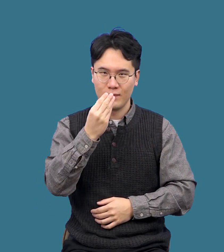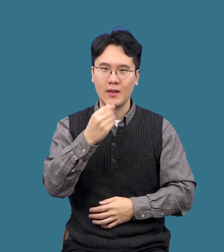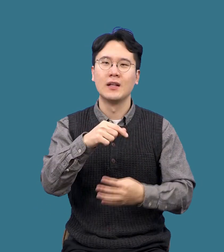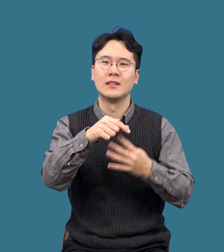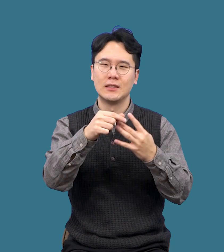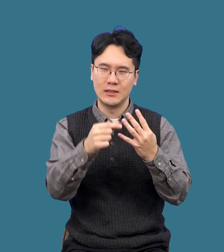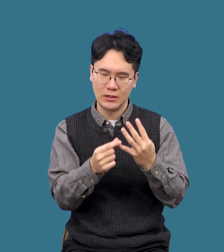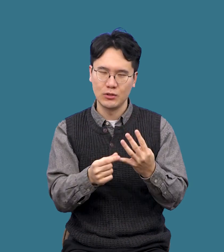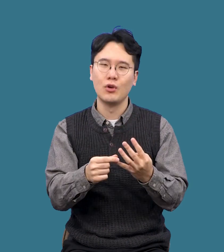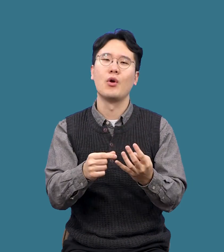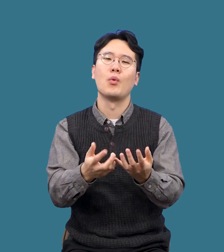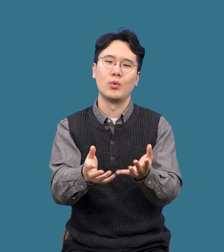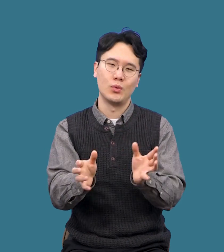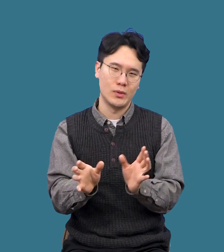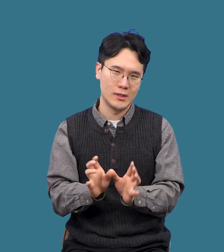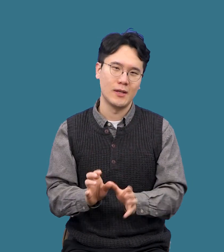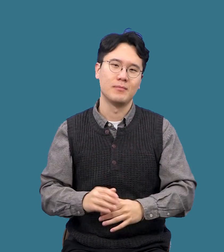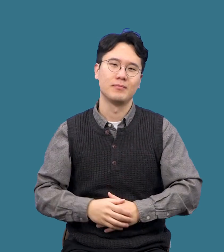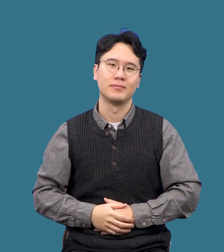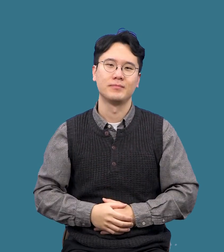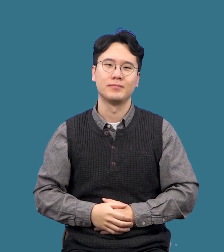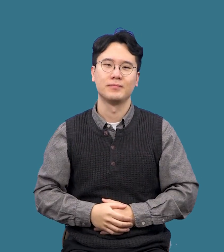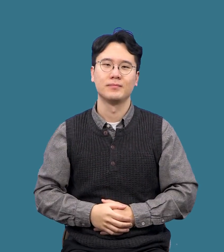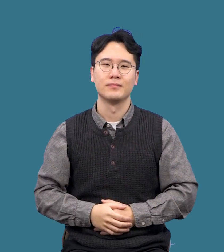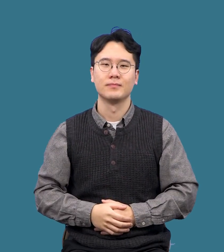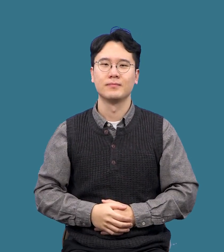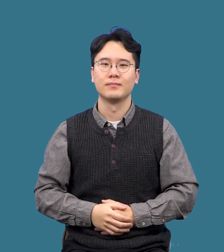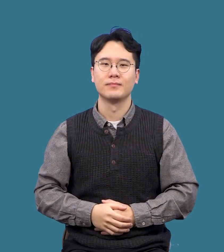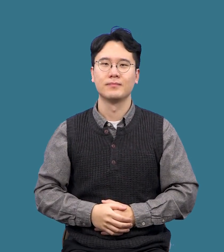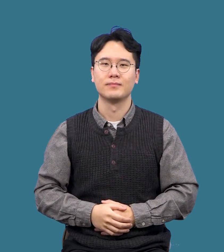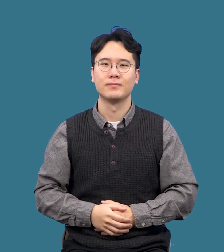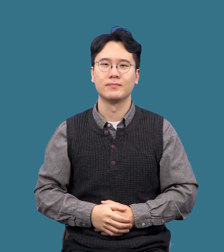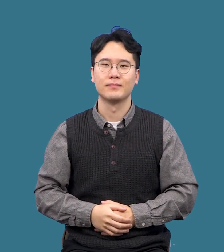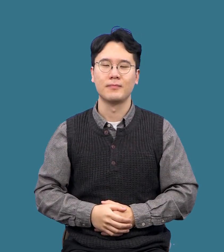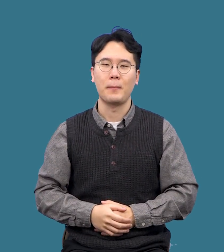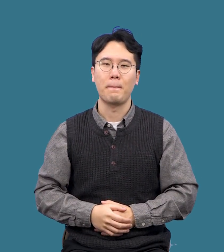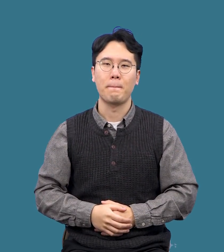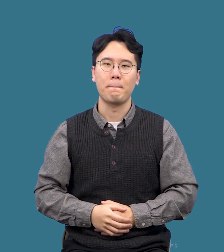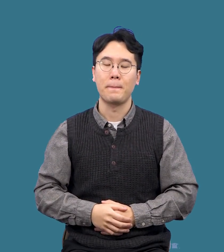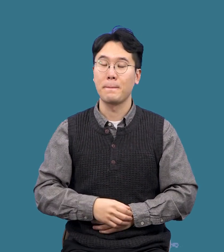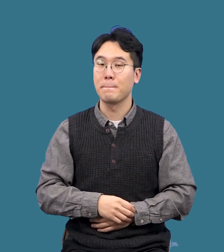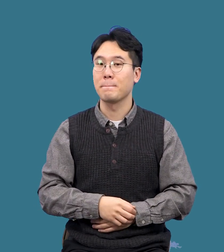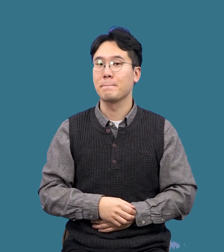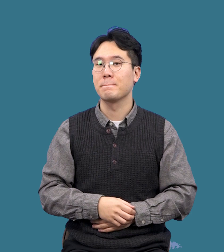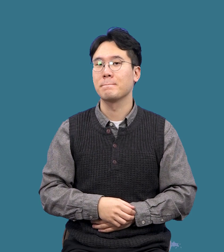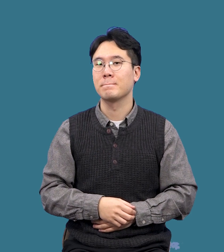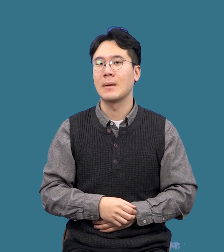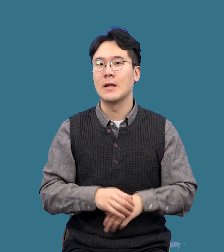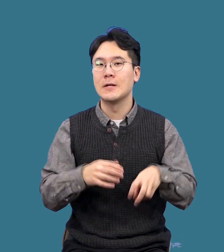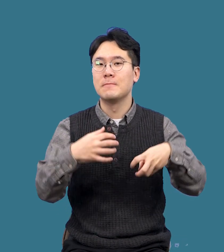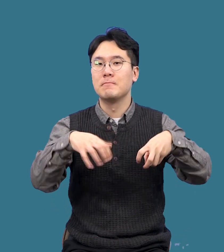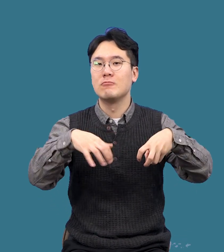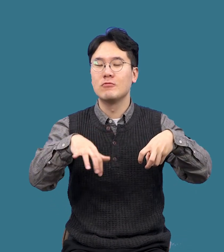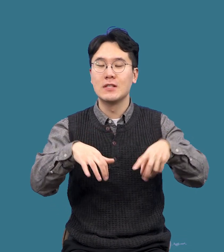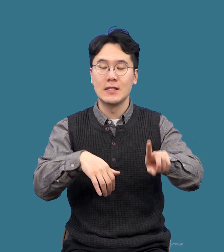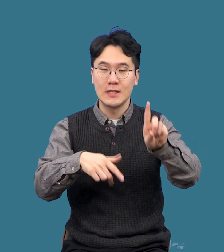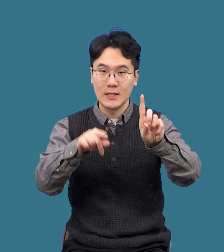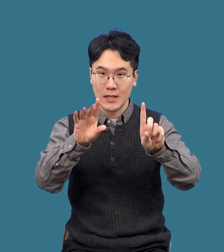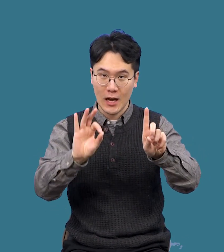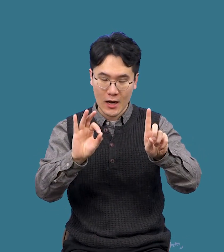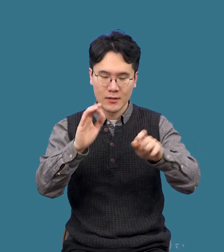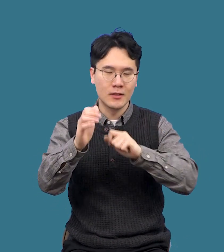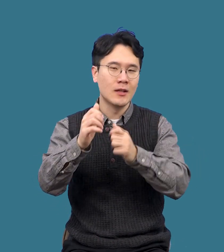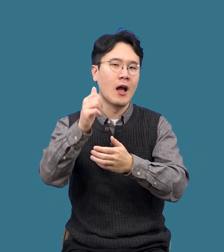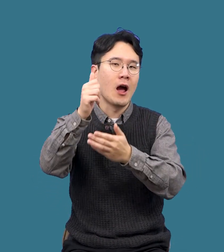질서의 공동체. 자, 이제 민수기 1장에서 하나님의 명령을 따라 이스라엘 백성들이